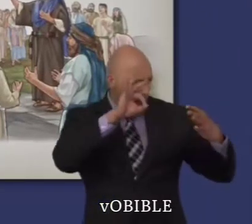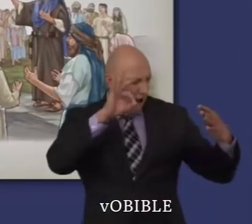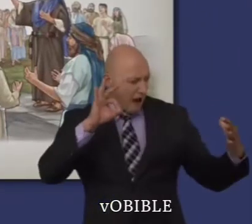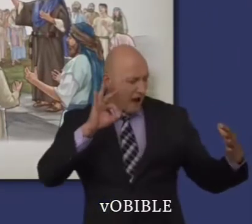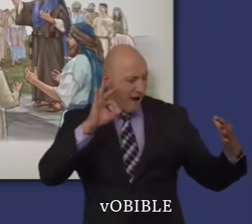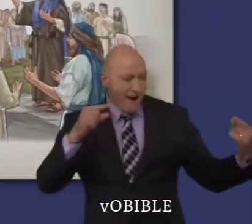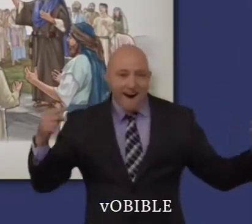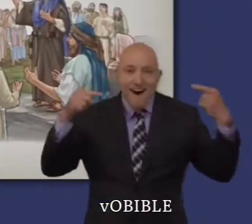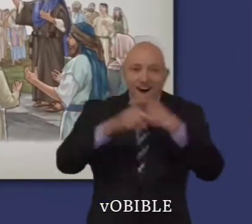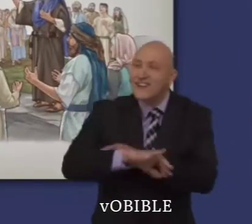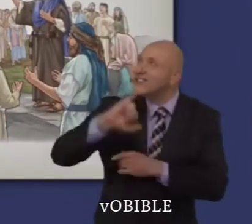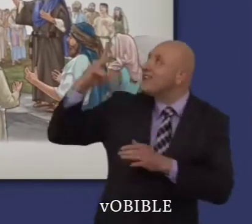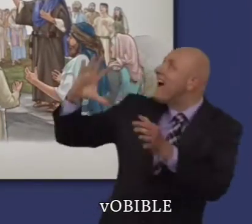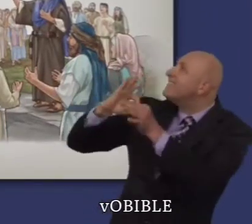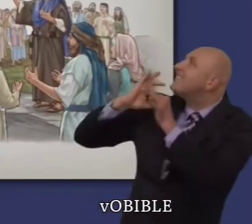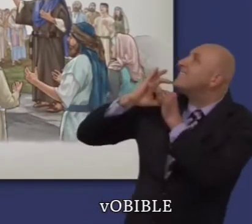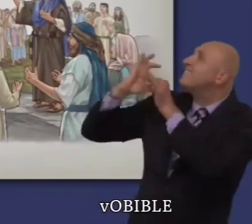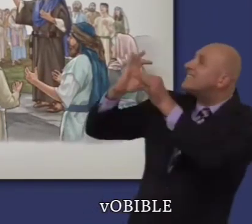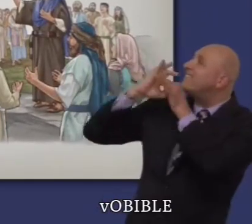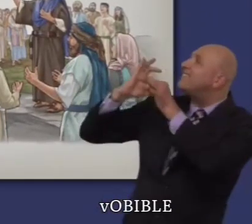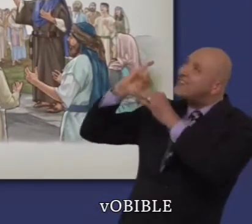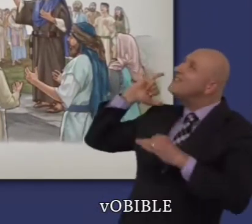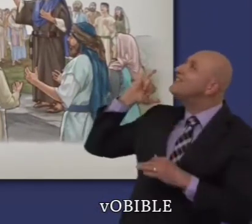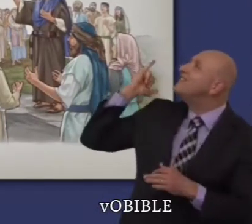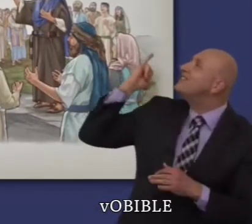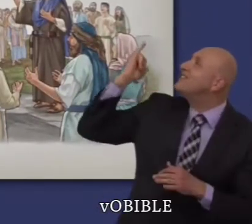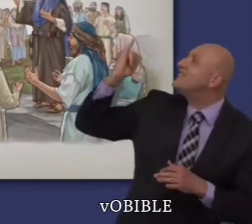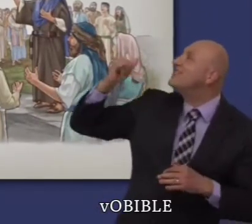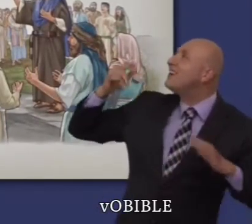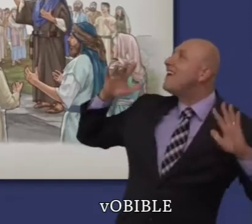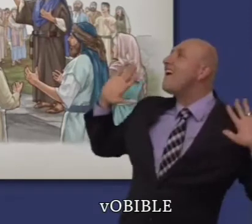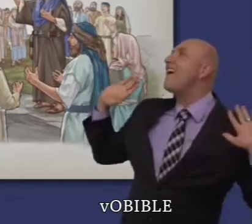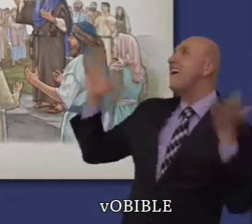fort, tandis qu'il guidera les Israélites dans le pays que Dieu leur donne.